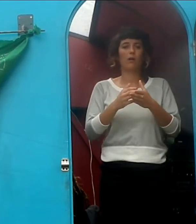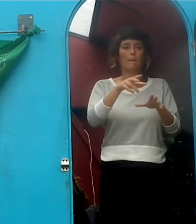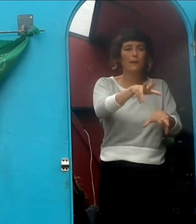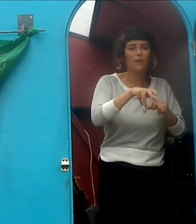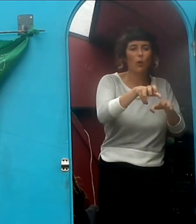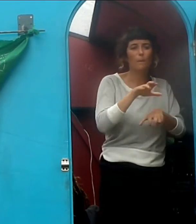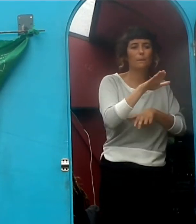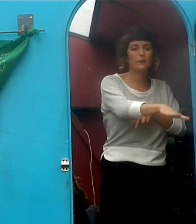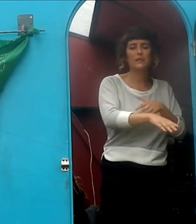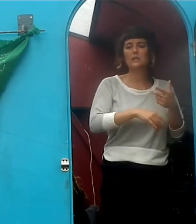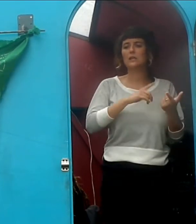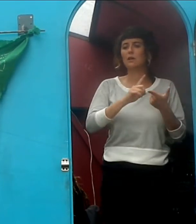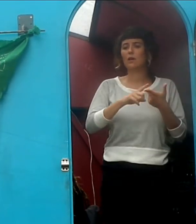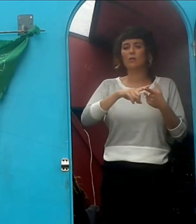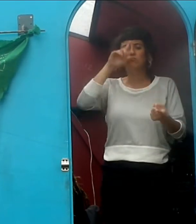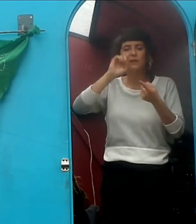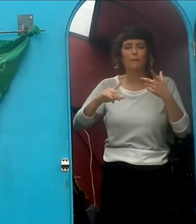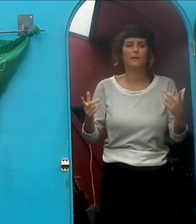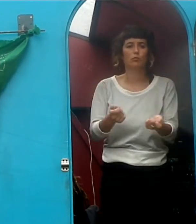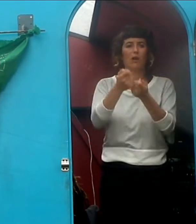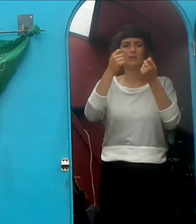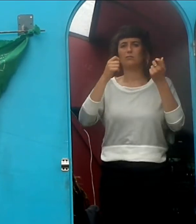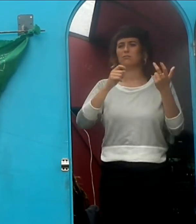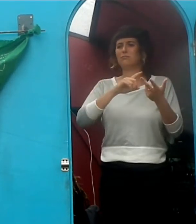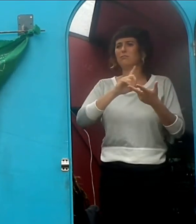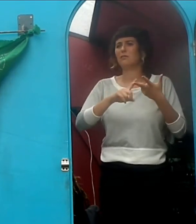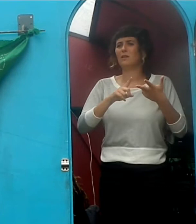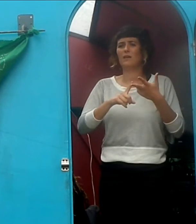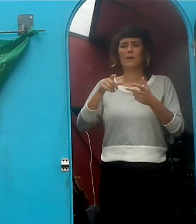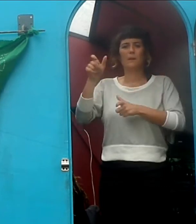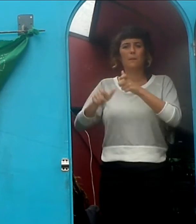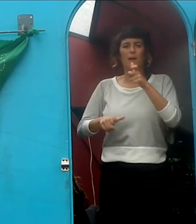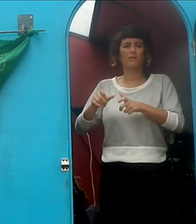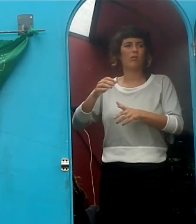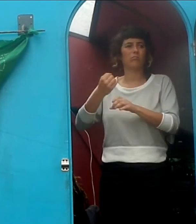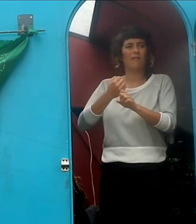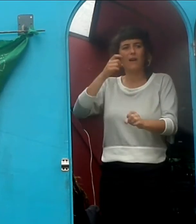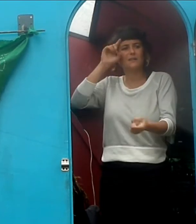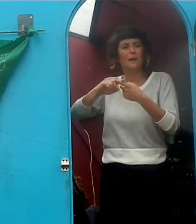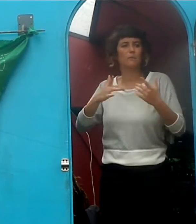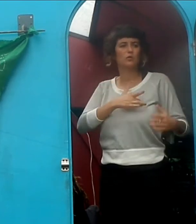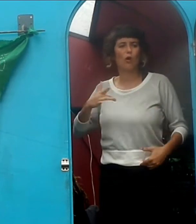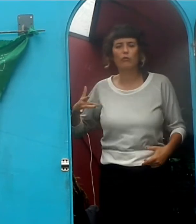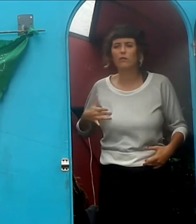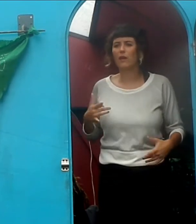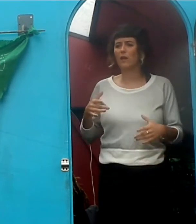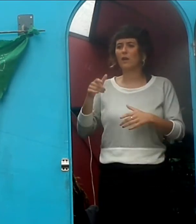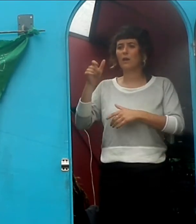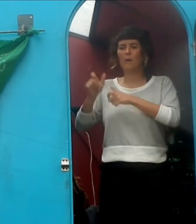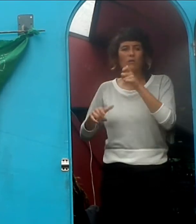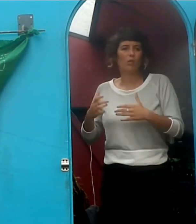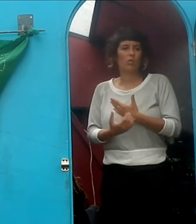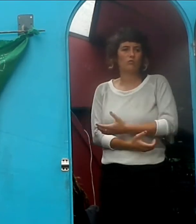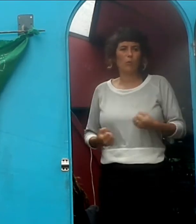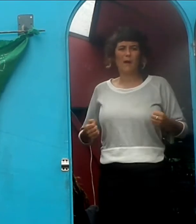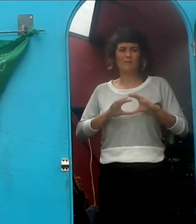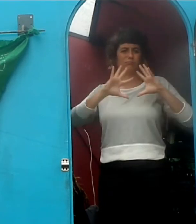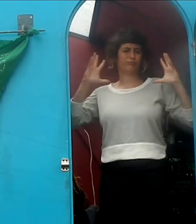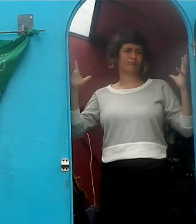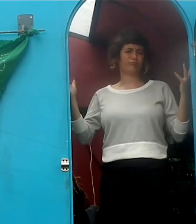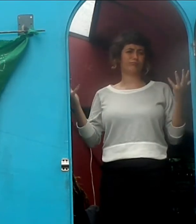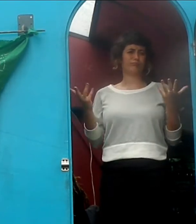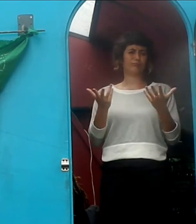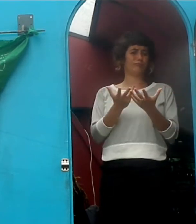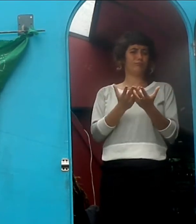dans tous les secteurs, que ce soit les paysans et paysannes en lutte, les secteurs de l'éducation, des travailleurs et travailleuses de la